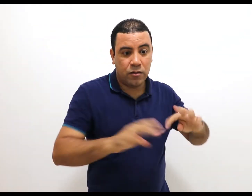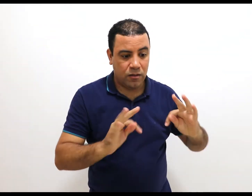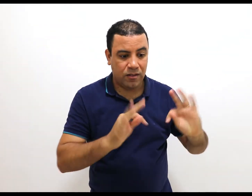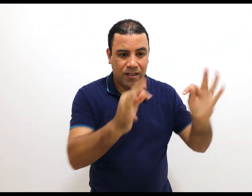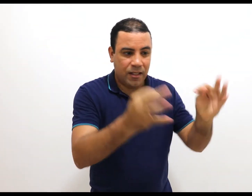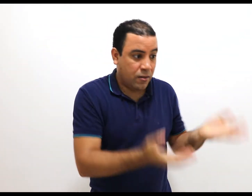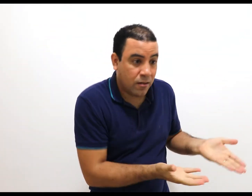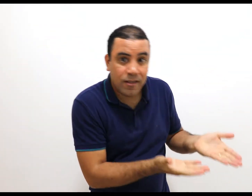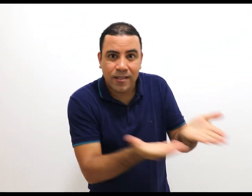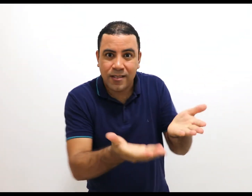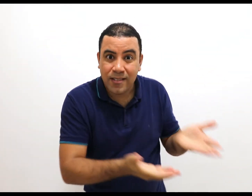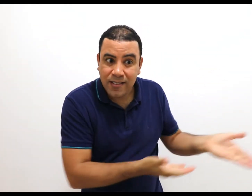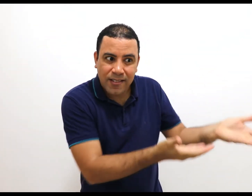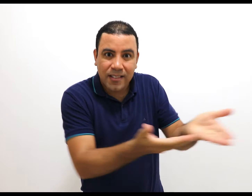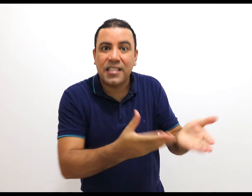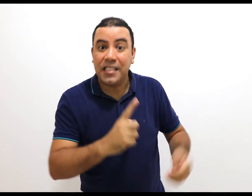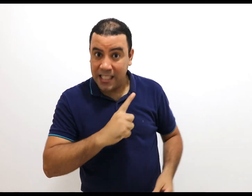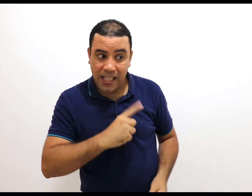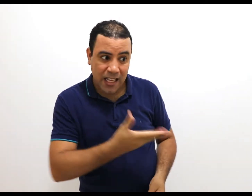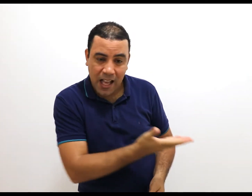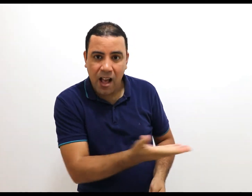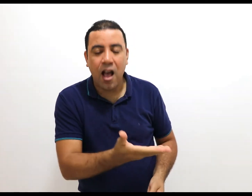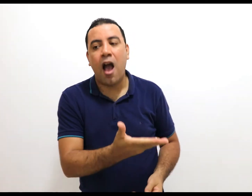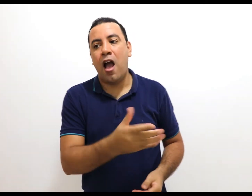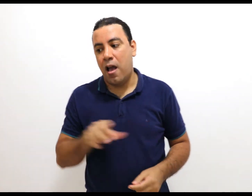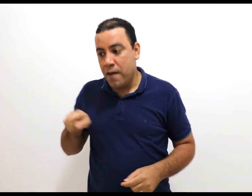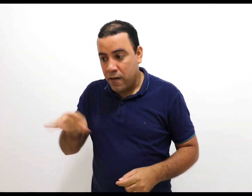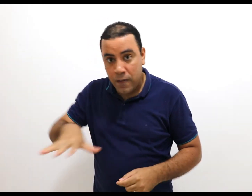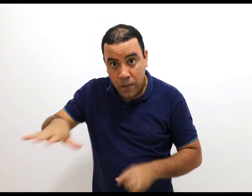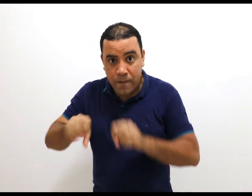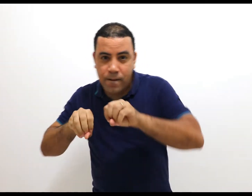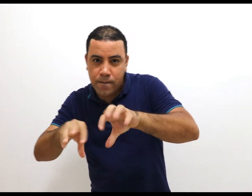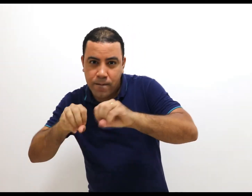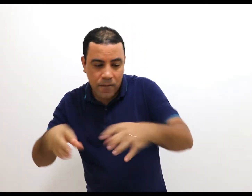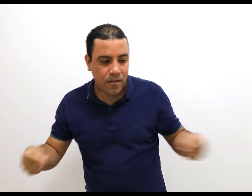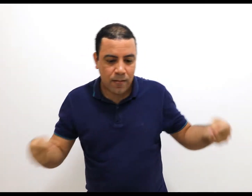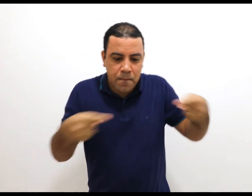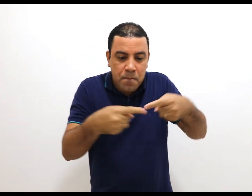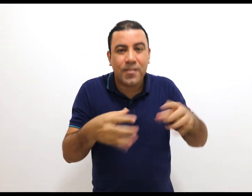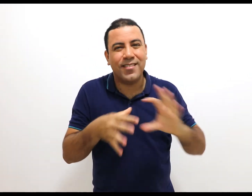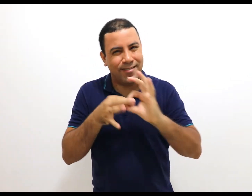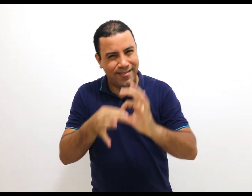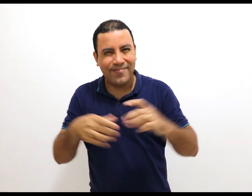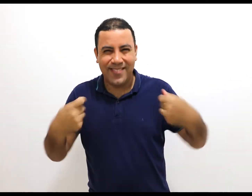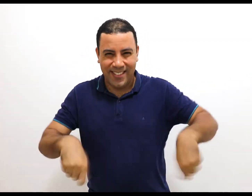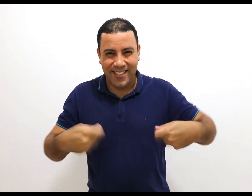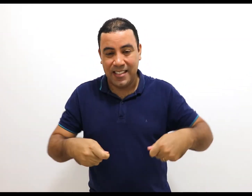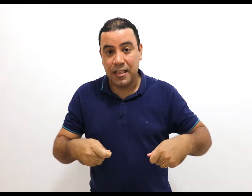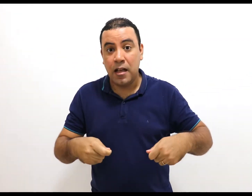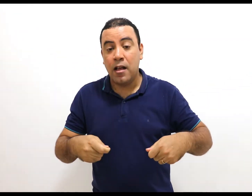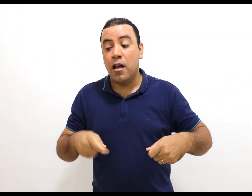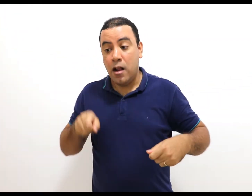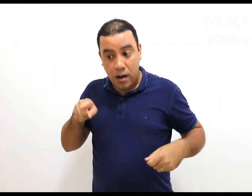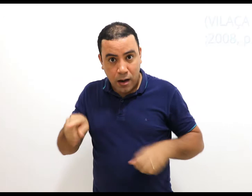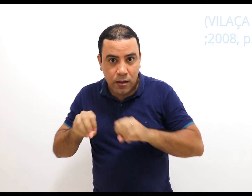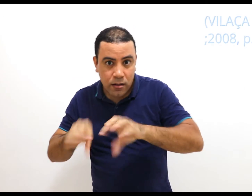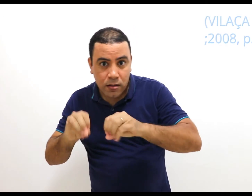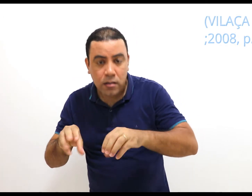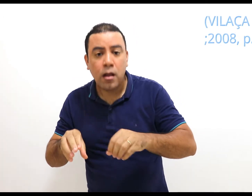A disponibilidade de recursos tecnológicos precisa combinar com o ensino, mediado